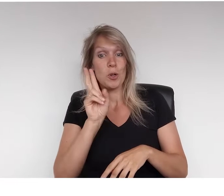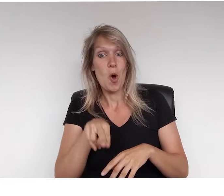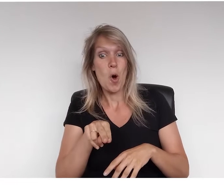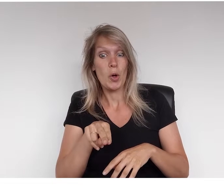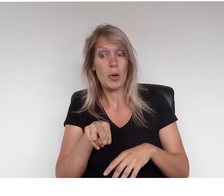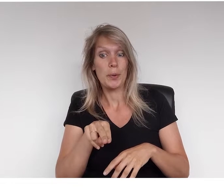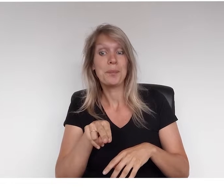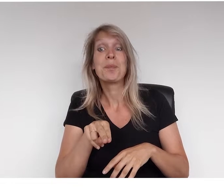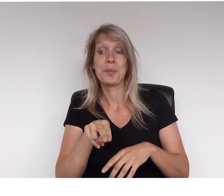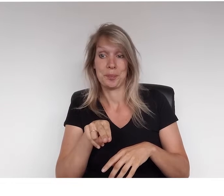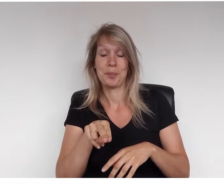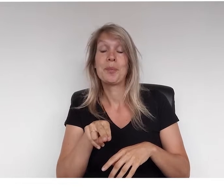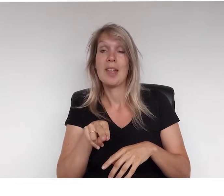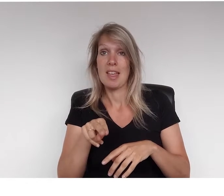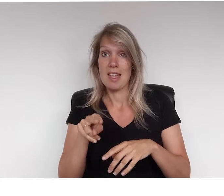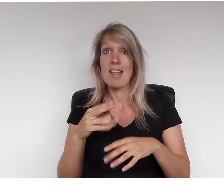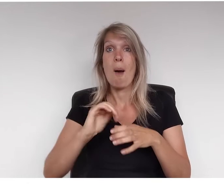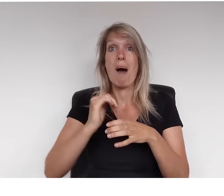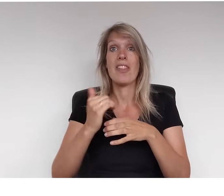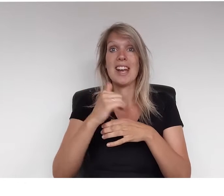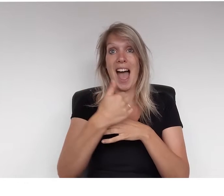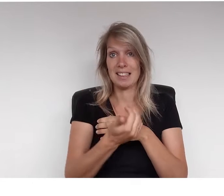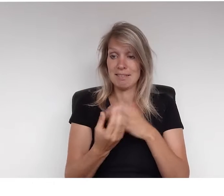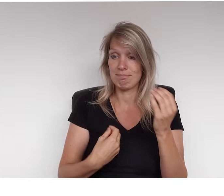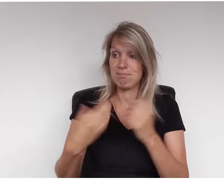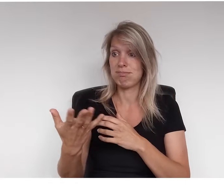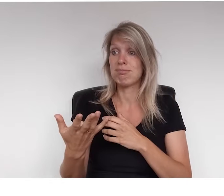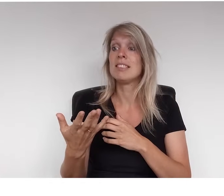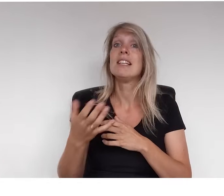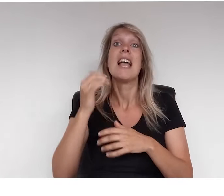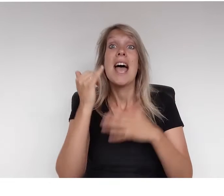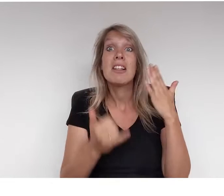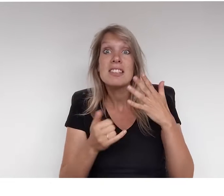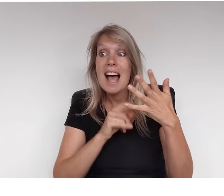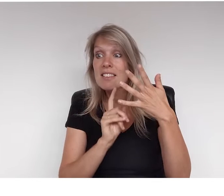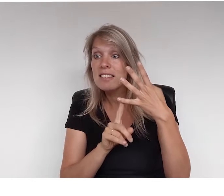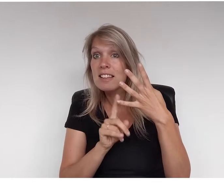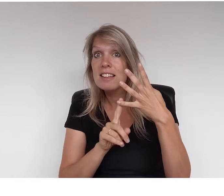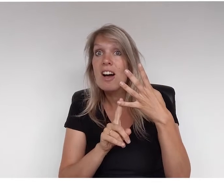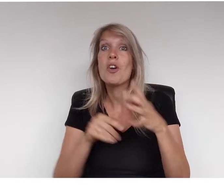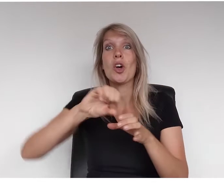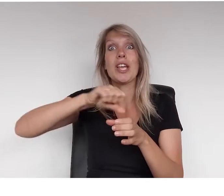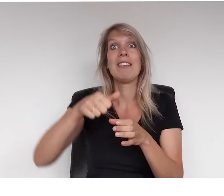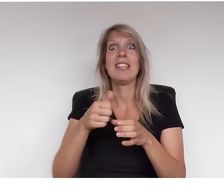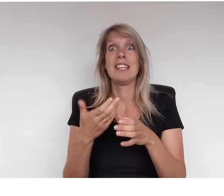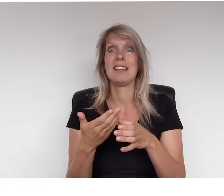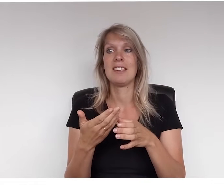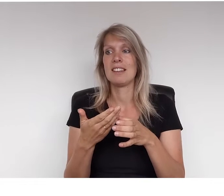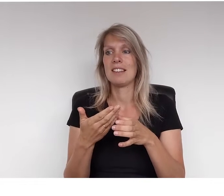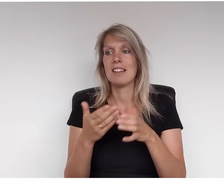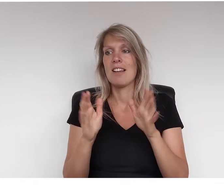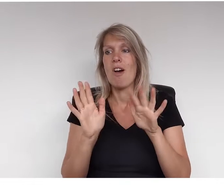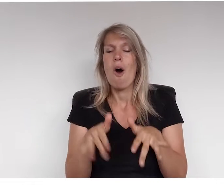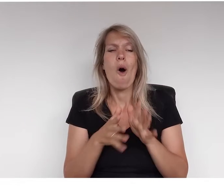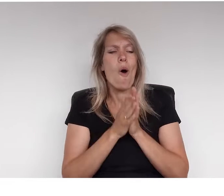Mandarijn. En mandarijn. En als allerlaatste heb ik ook nog deze. En een kiwi. En een kiwi. Oh, lekker